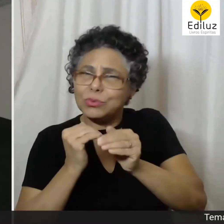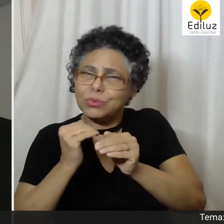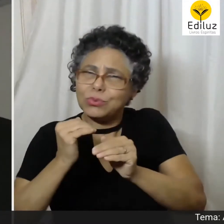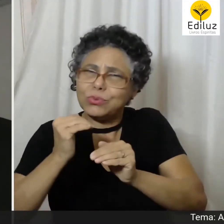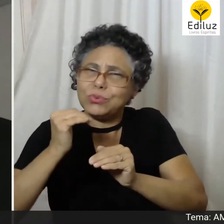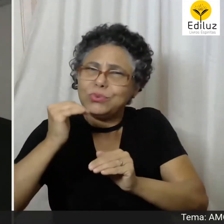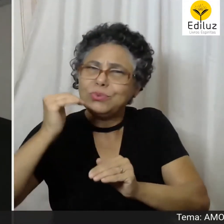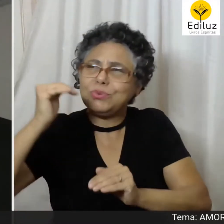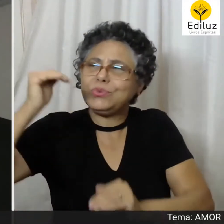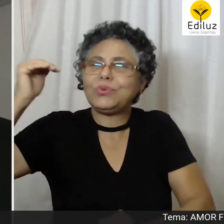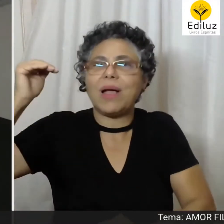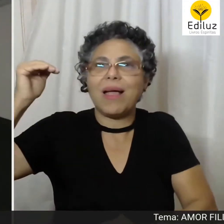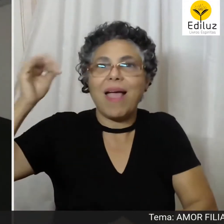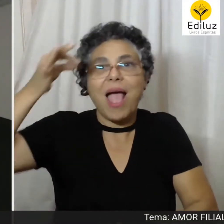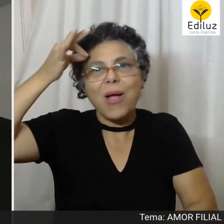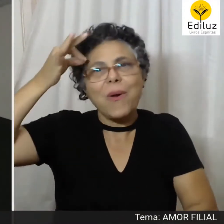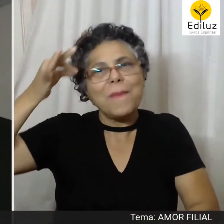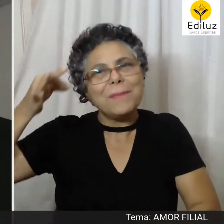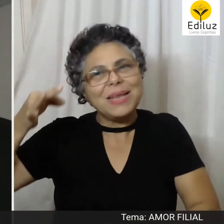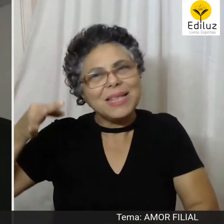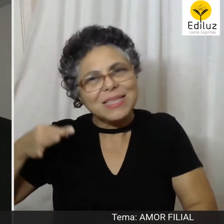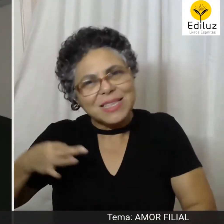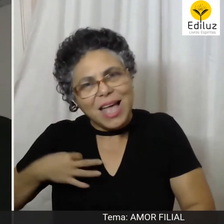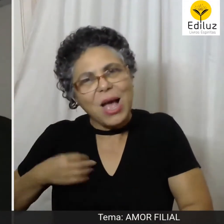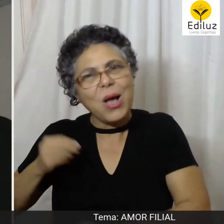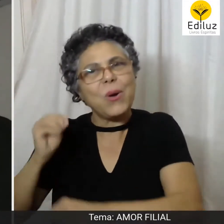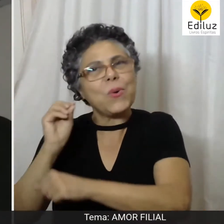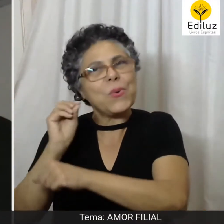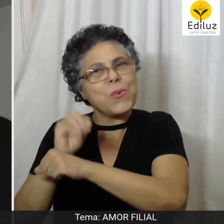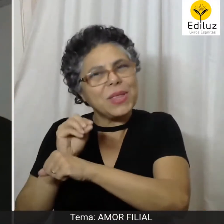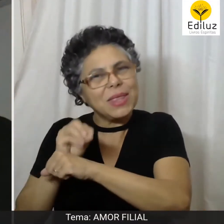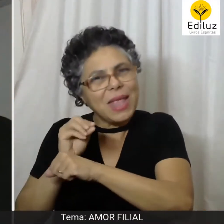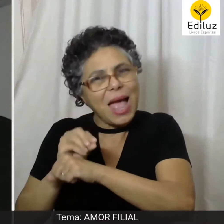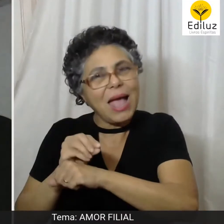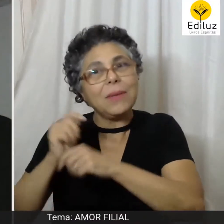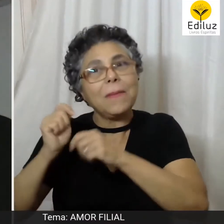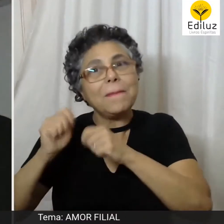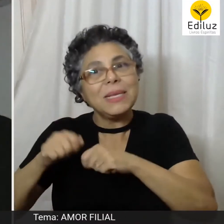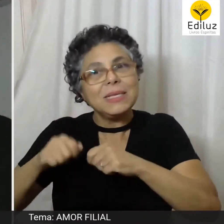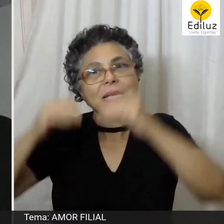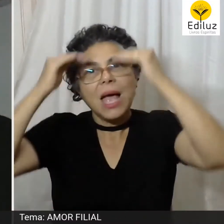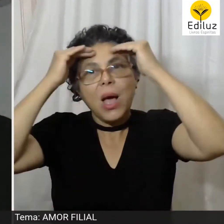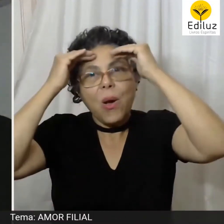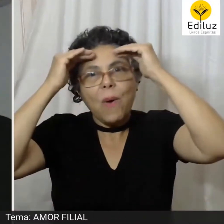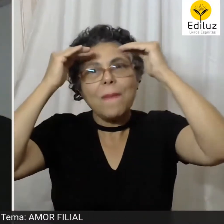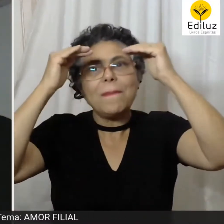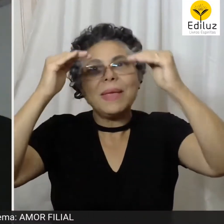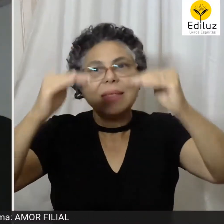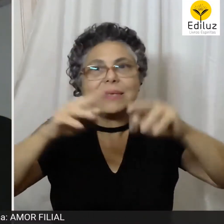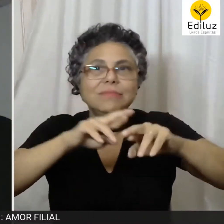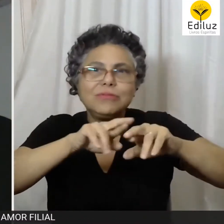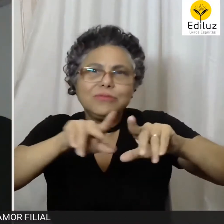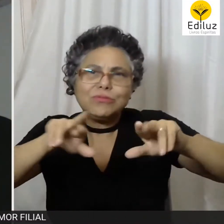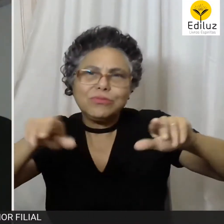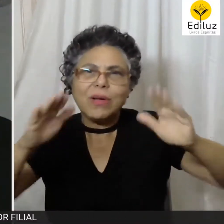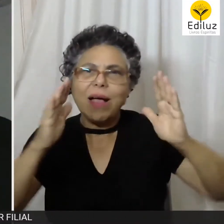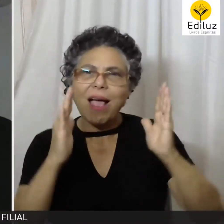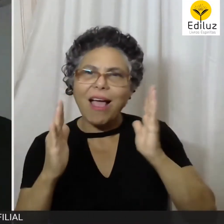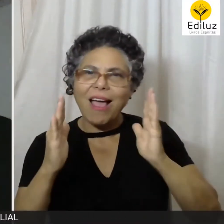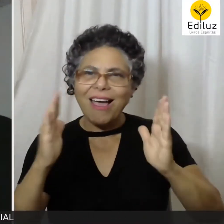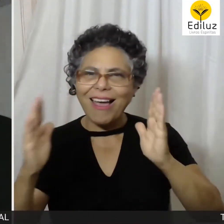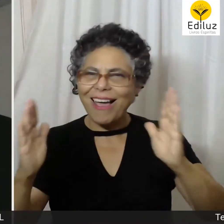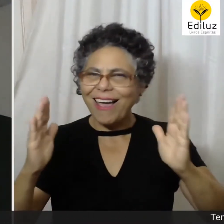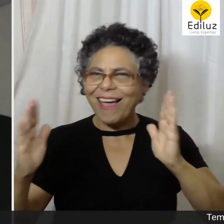A compreensão e os níveis de cuidado devem obedecer às suas diversas fases